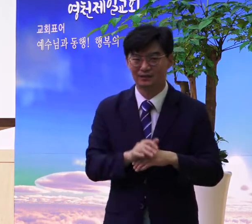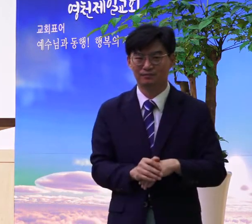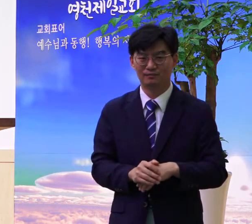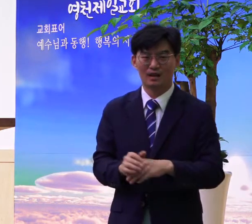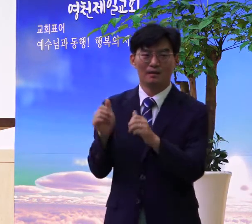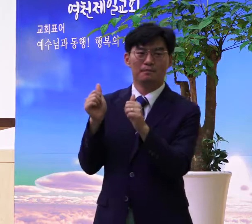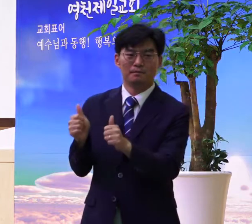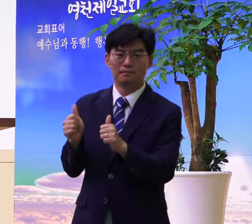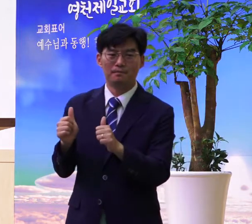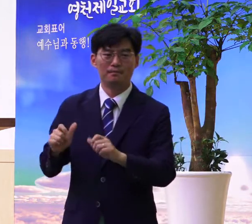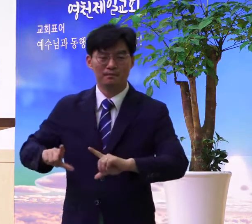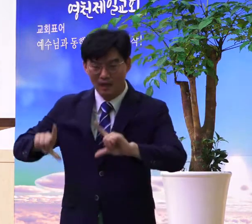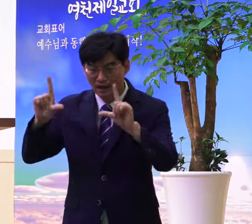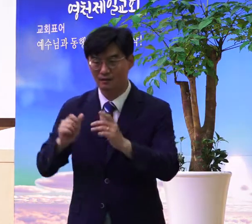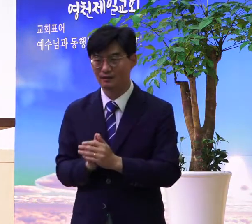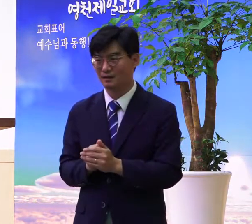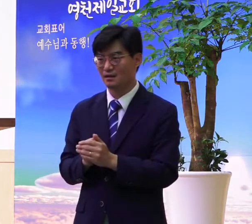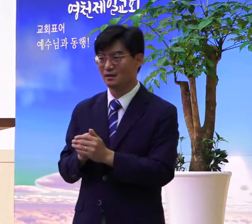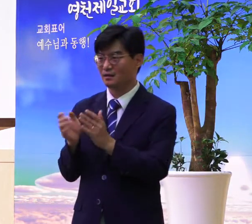의의 면류관을 주시는 날,